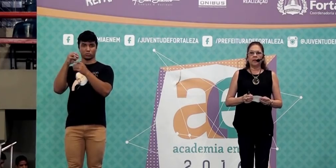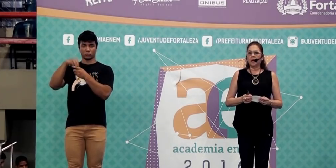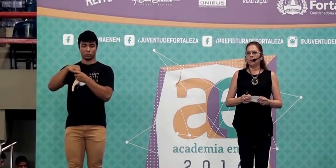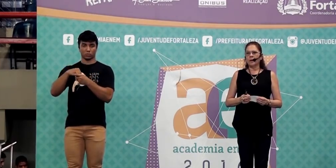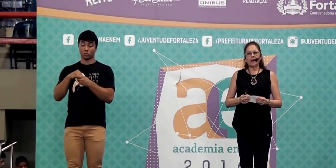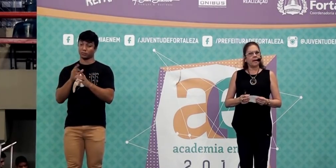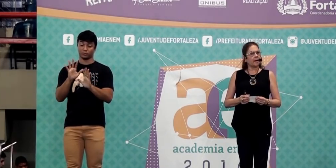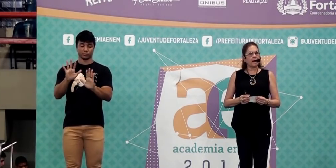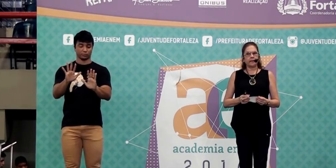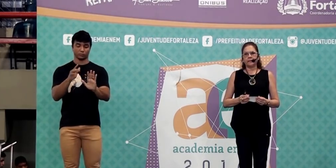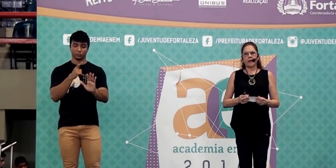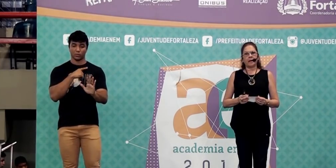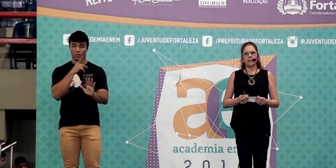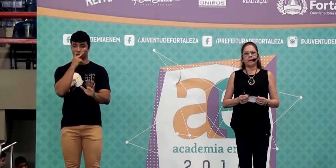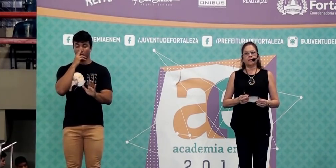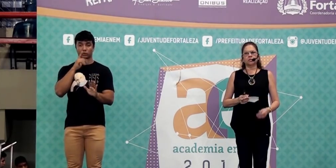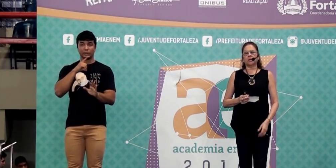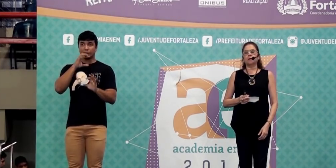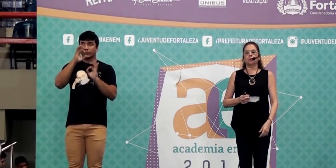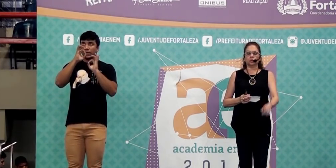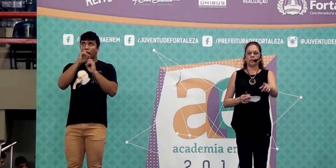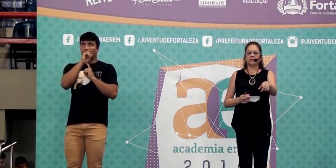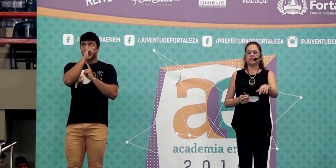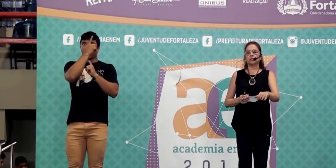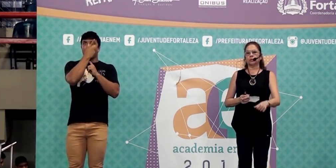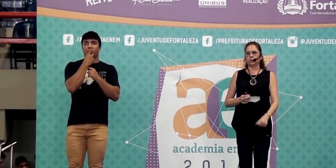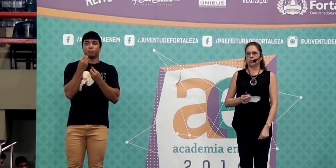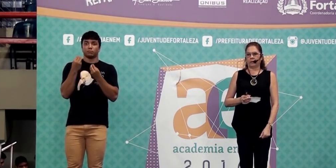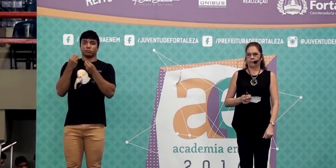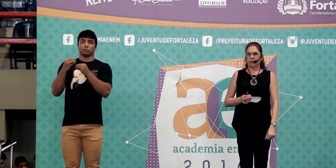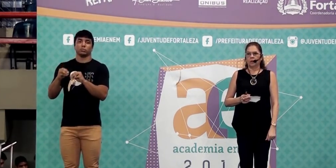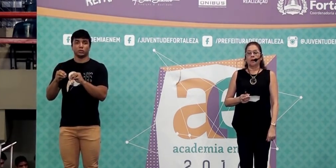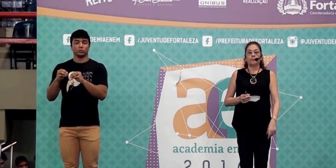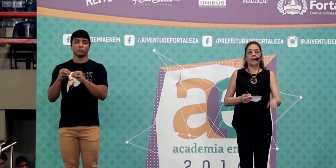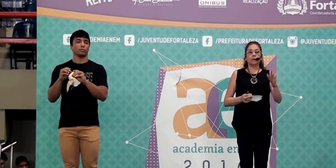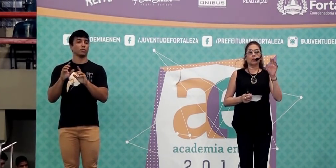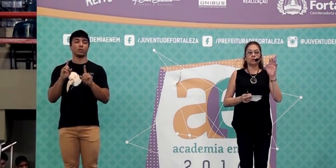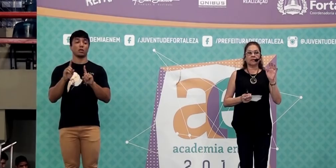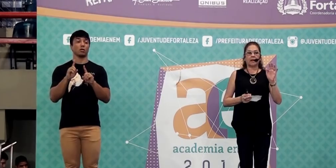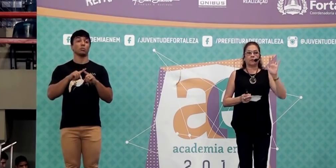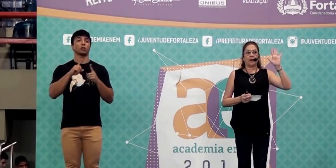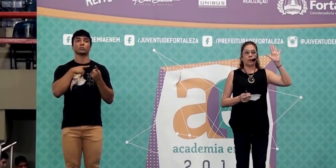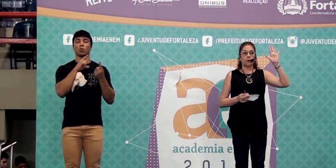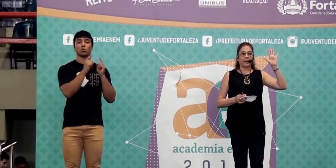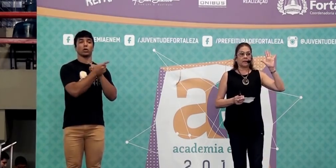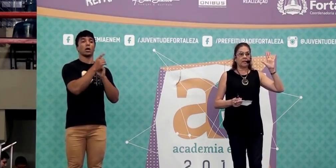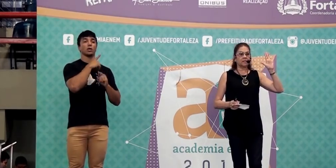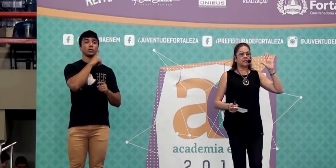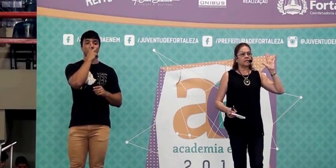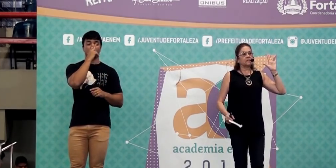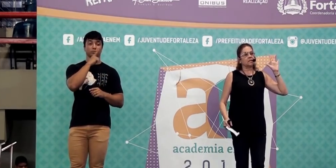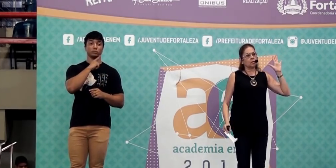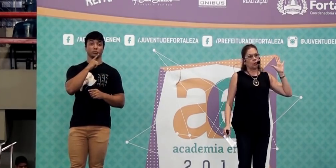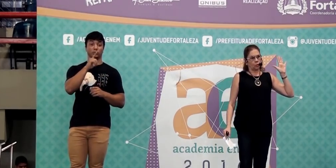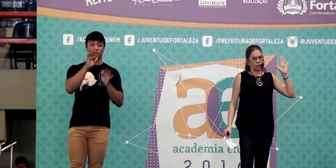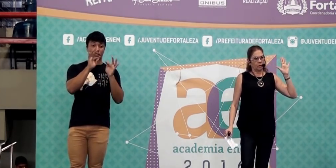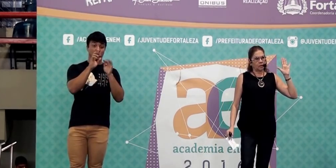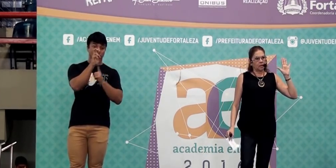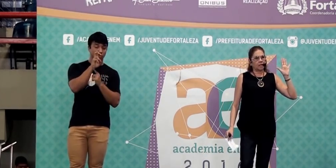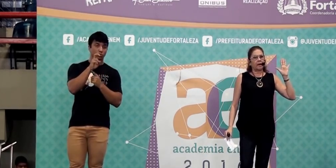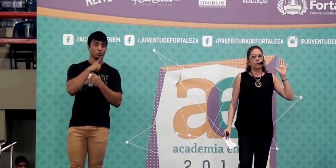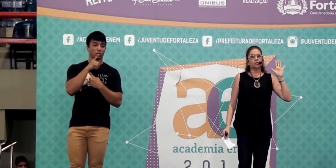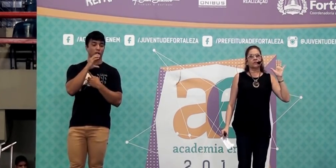Pessoal, não é a ideia de quem montou essa estrutura. Pelo contrário, a competência